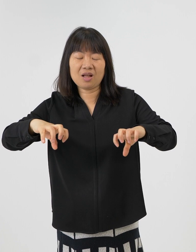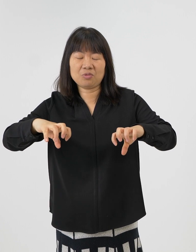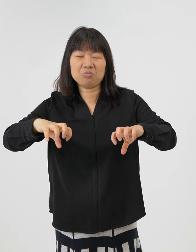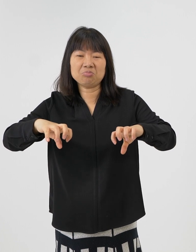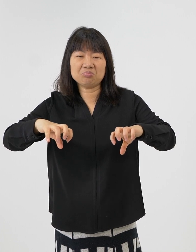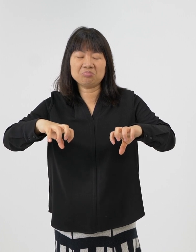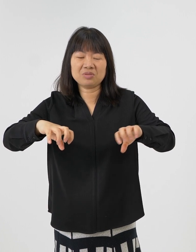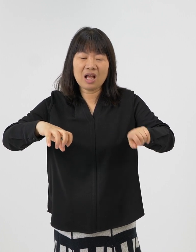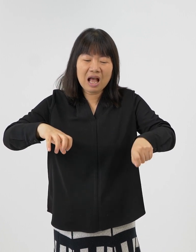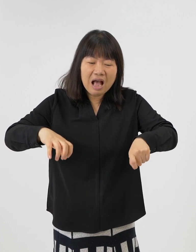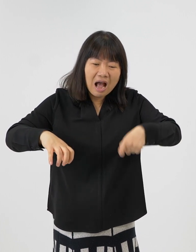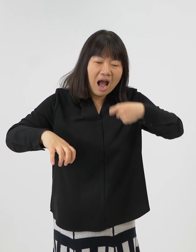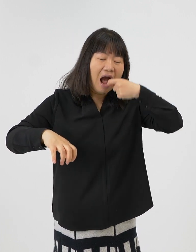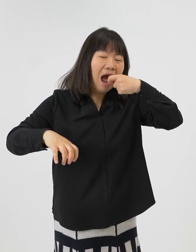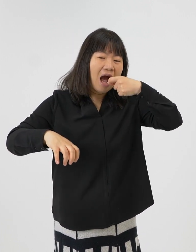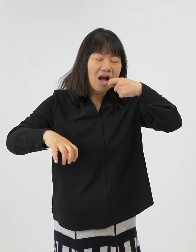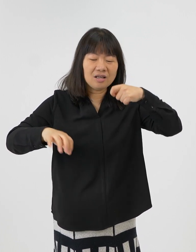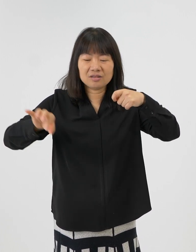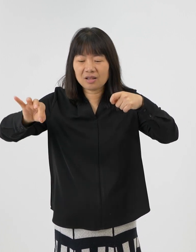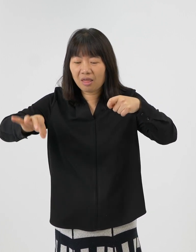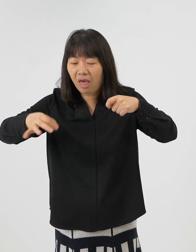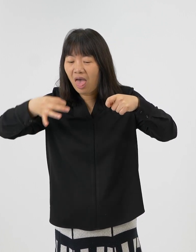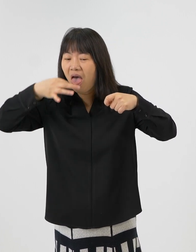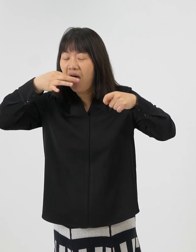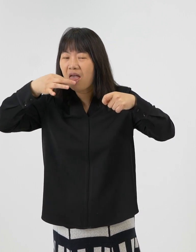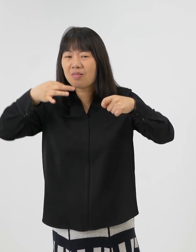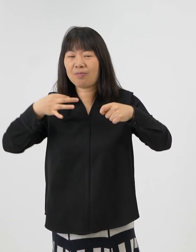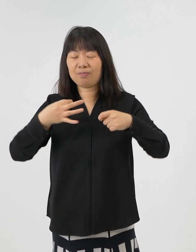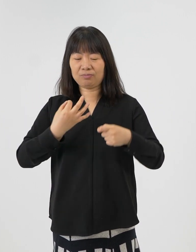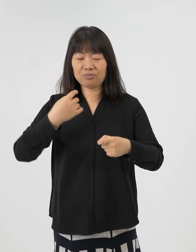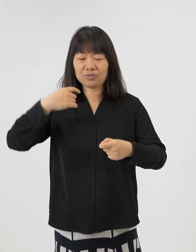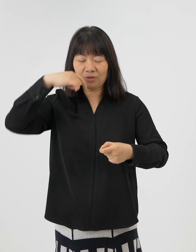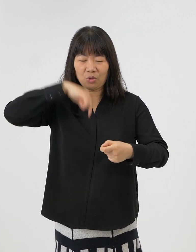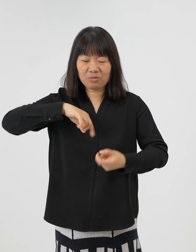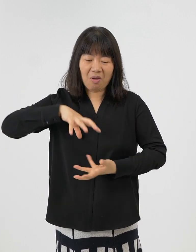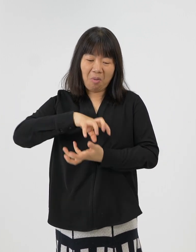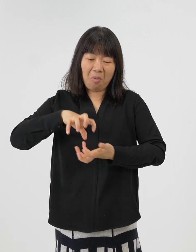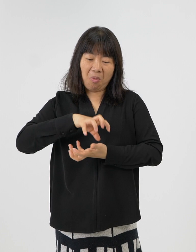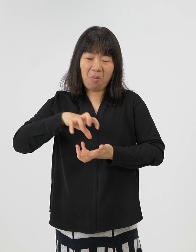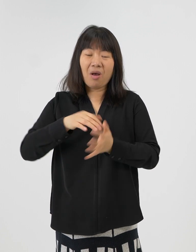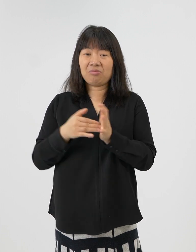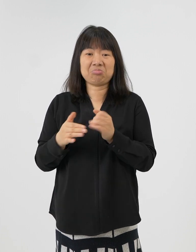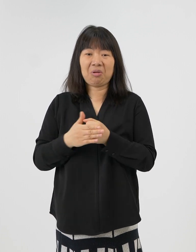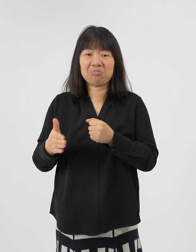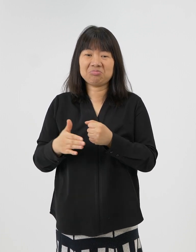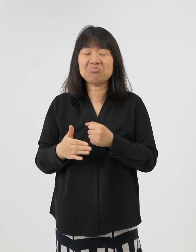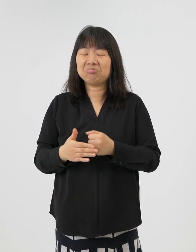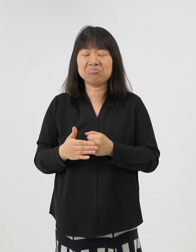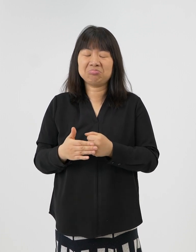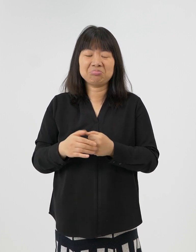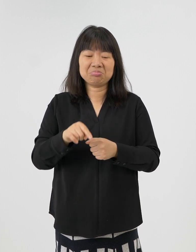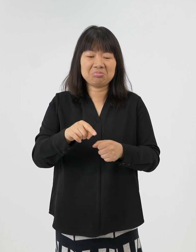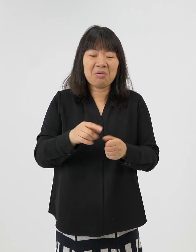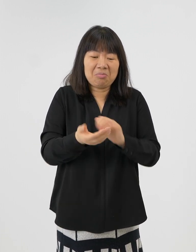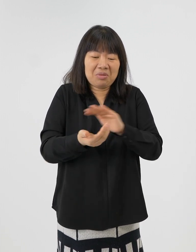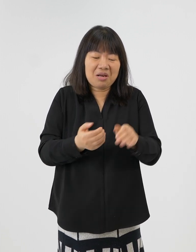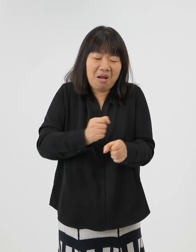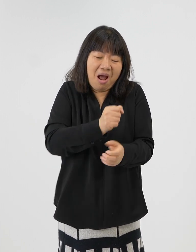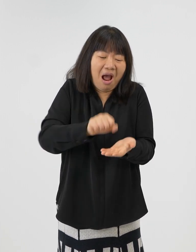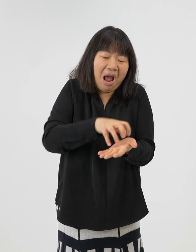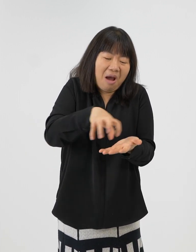거 내가 굳이 비빔이라고 수고할 필요 없다. 그러니까 그냥 대충 떠서 먹으면 안에서 다